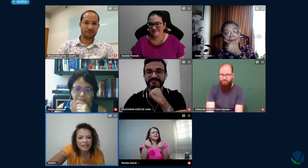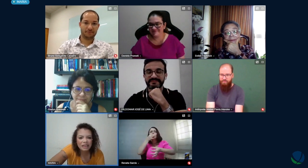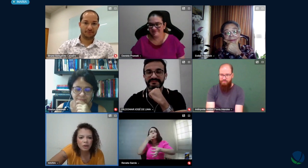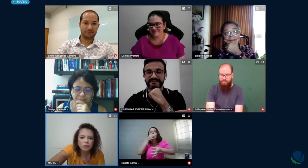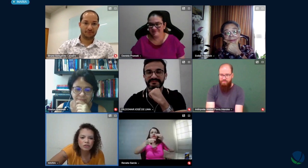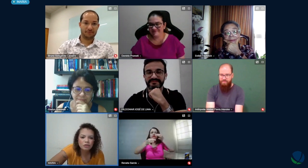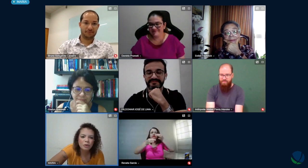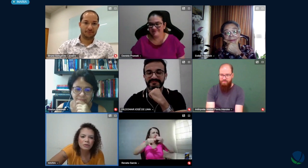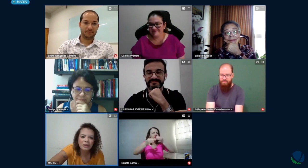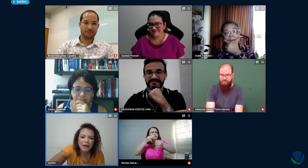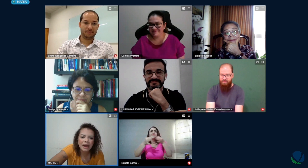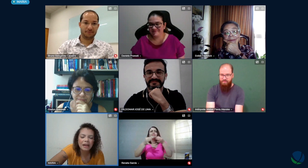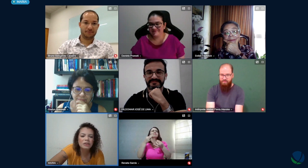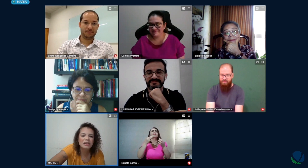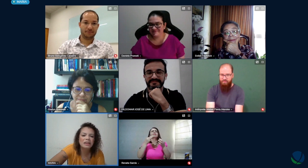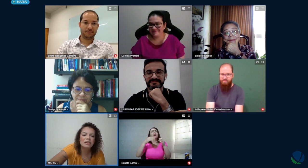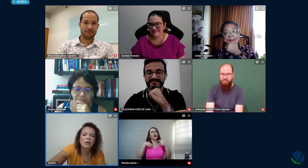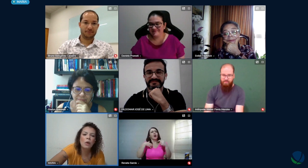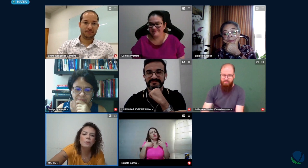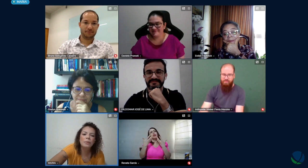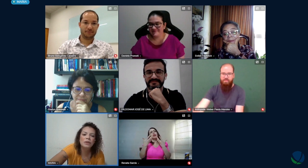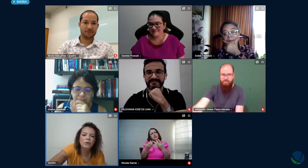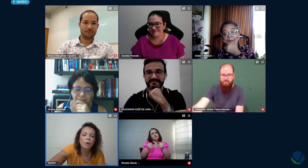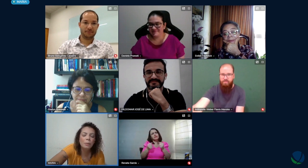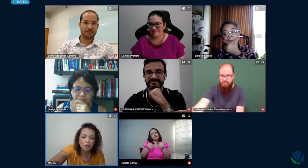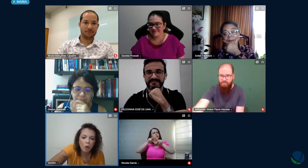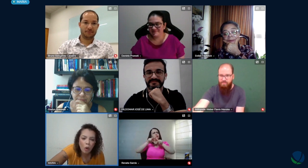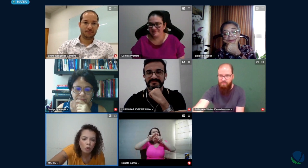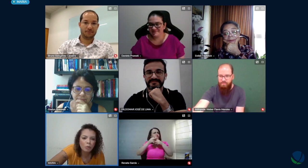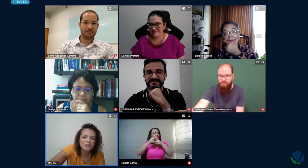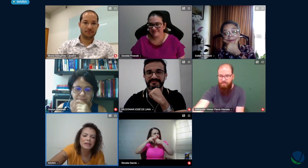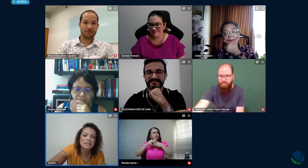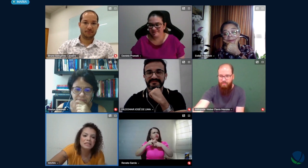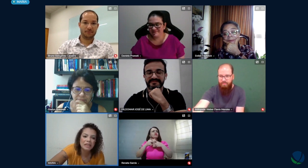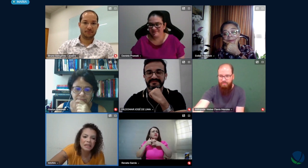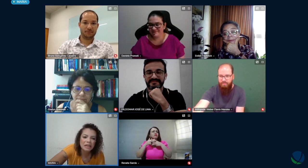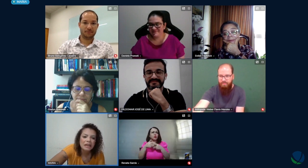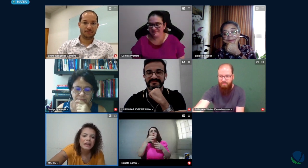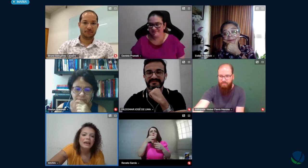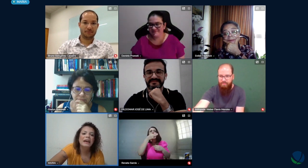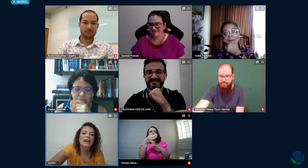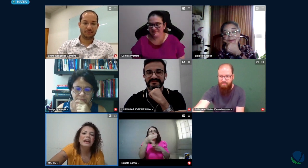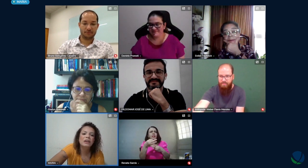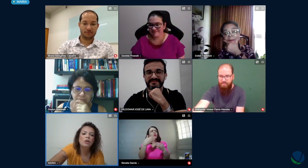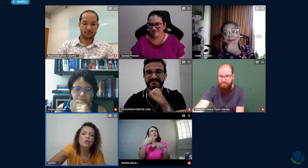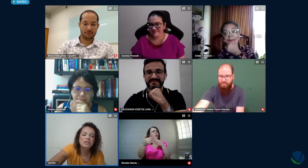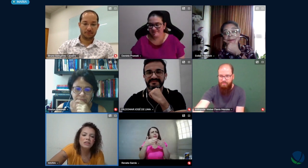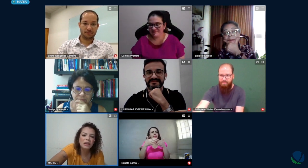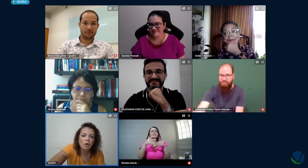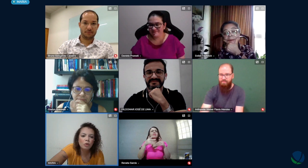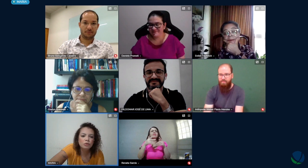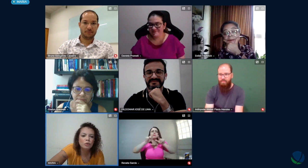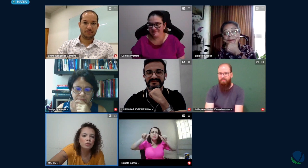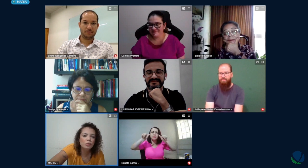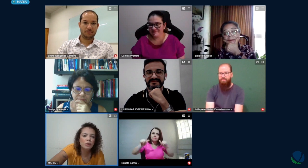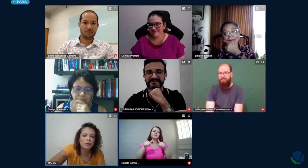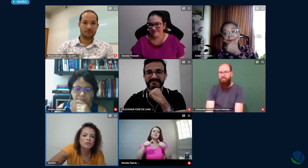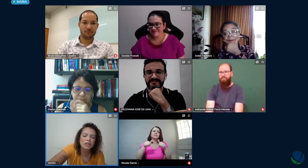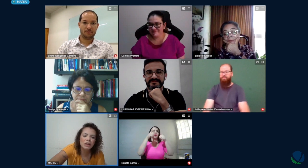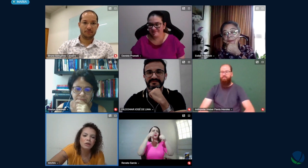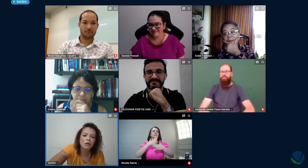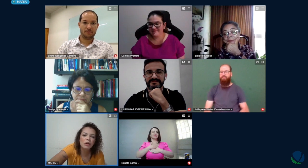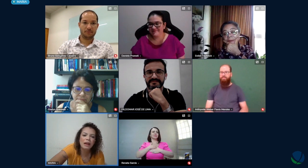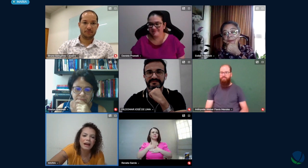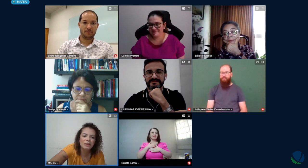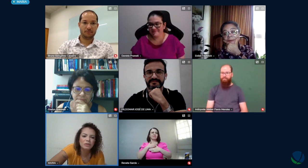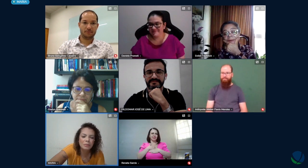banca aqui hoje do meu trabalho, que opinou com muita maestria, que considerou tudo o que eu